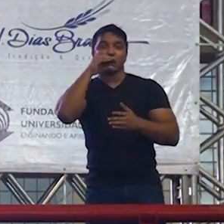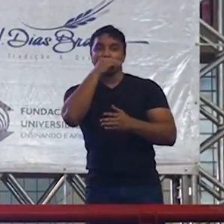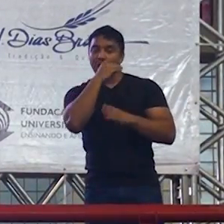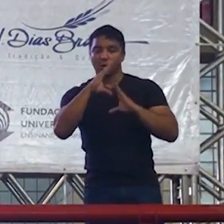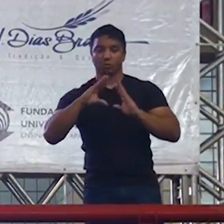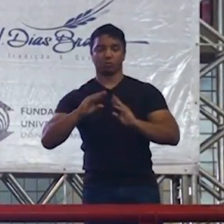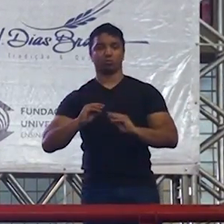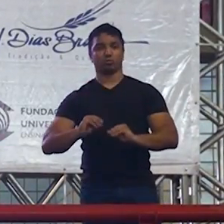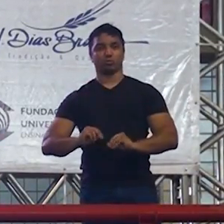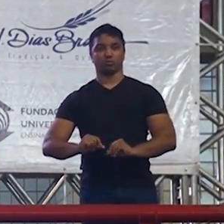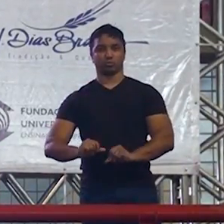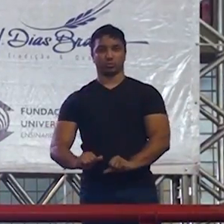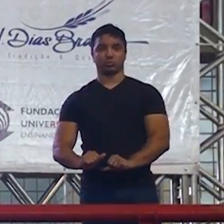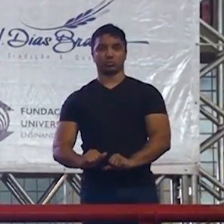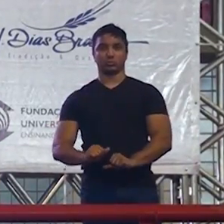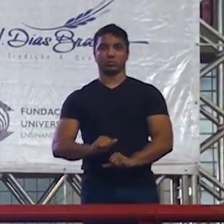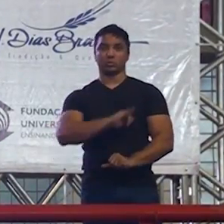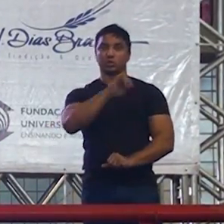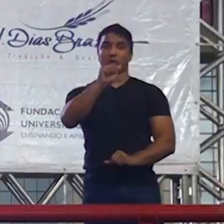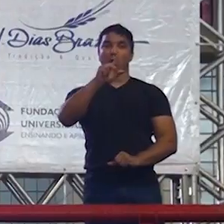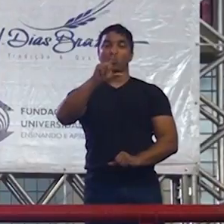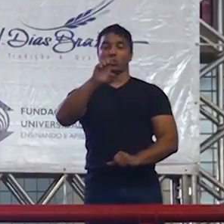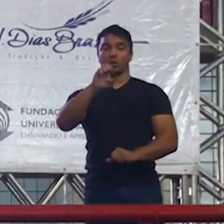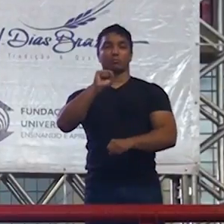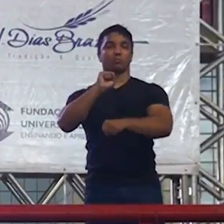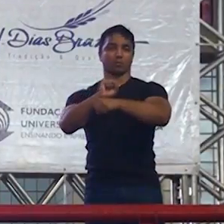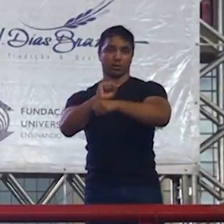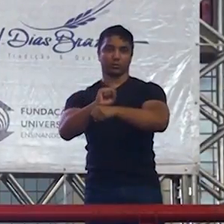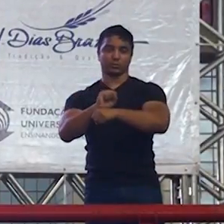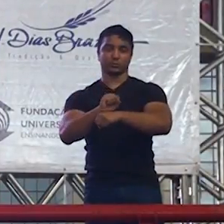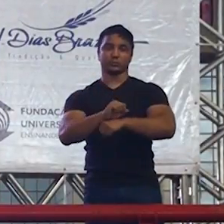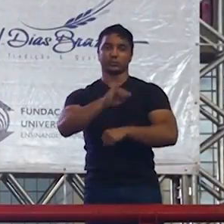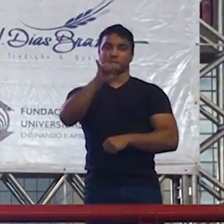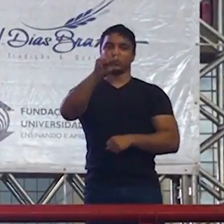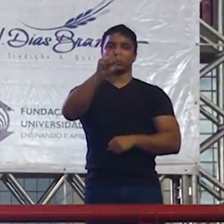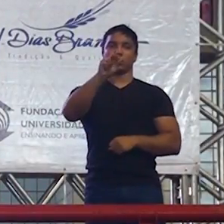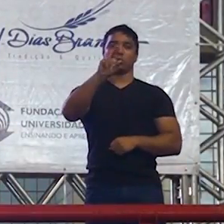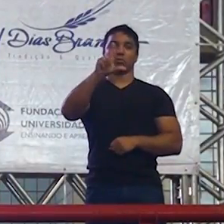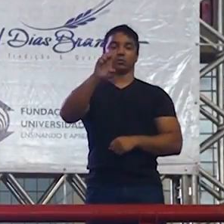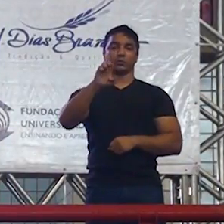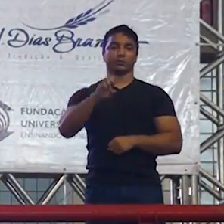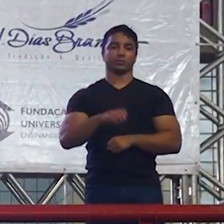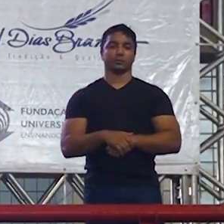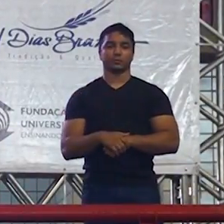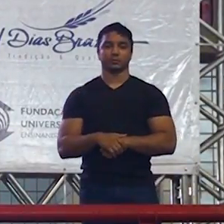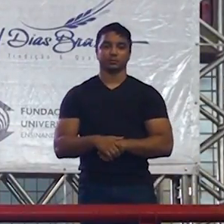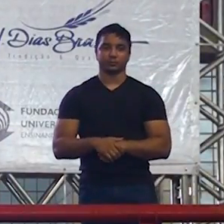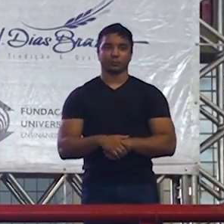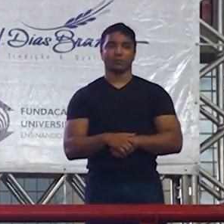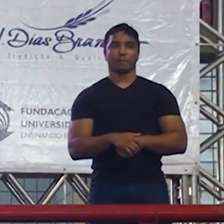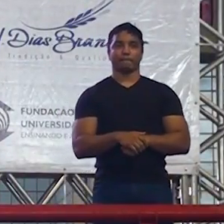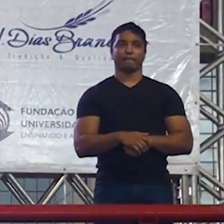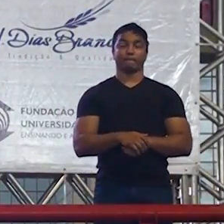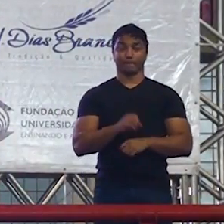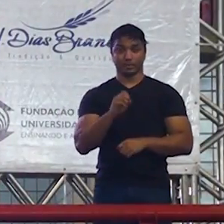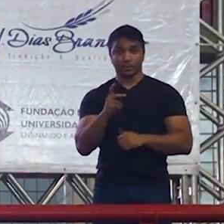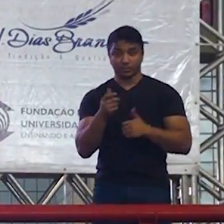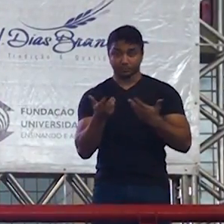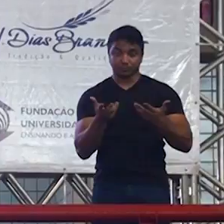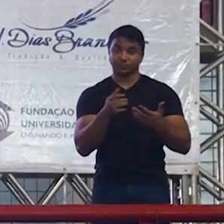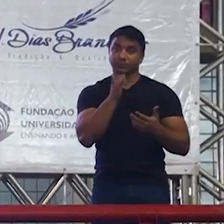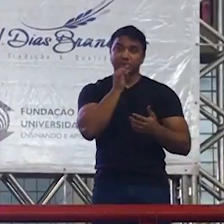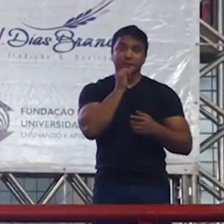calor. Acaba o efeito Joule. Vocês estão me entendendo ou não? Sim? Ok. Quando você liga